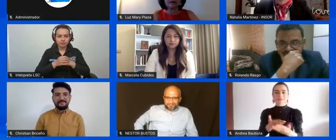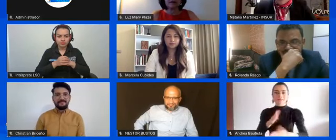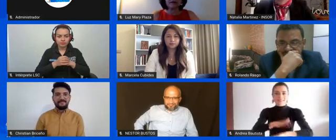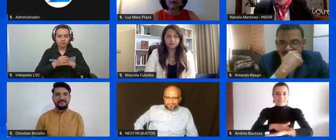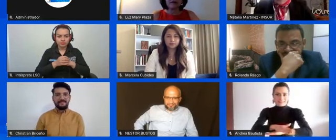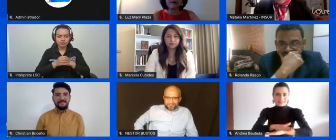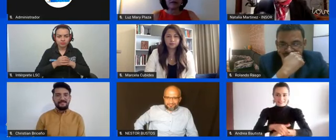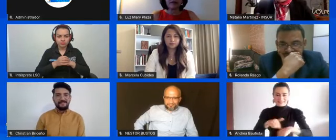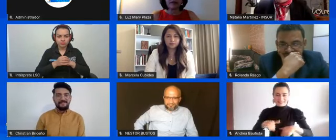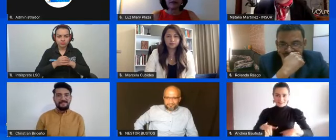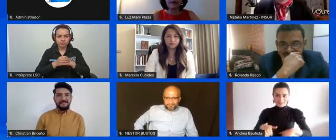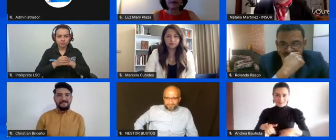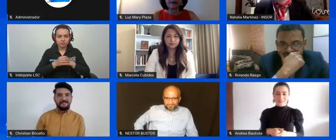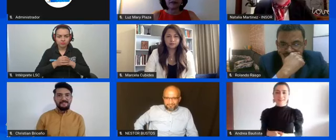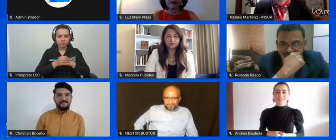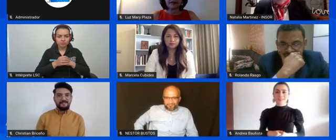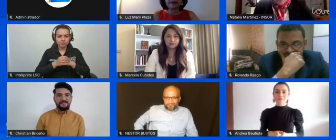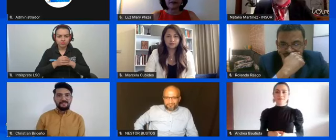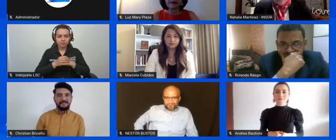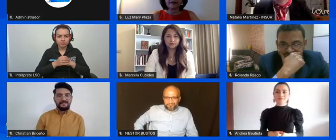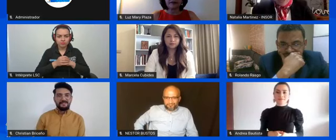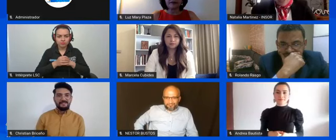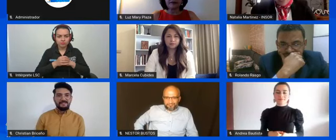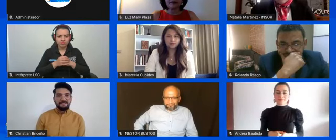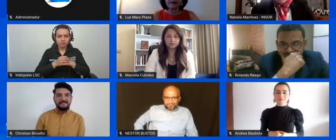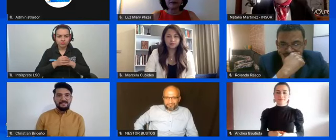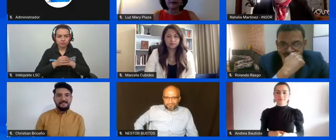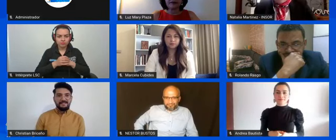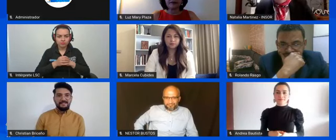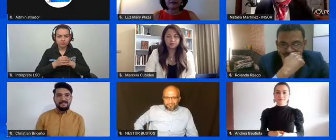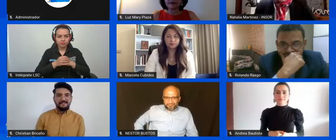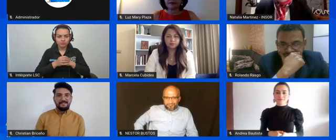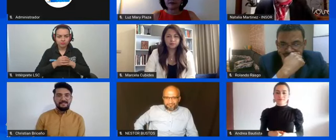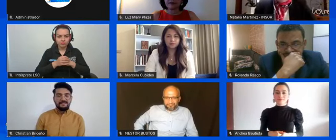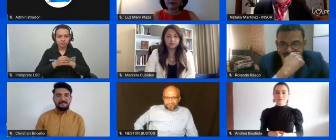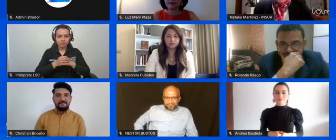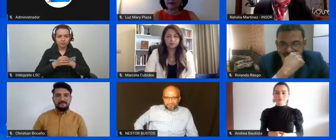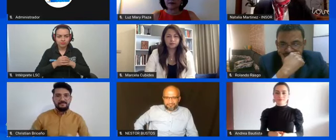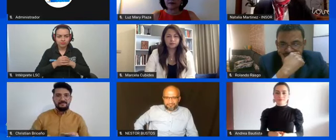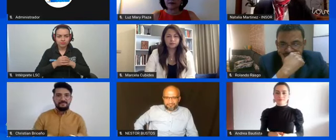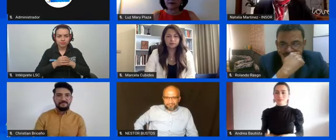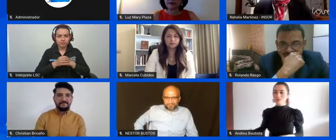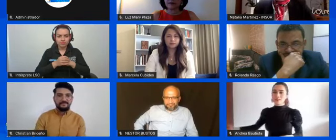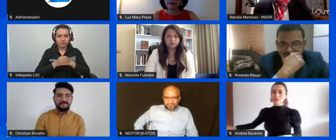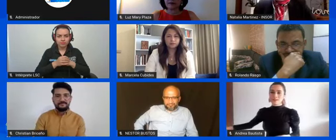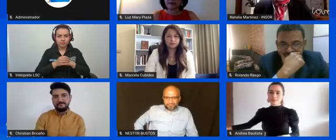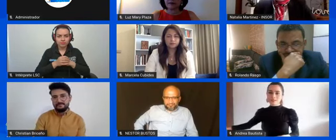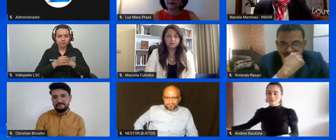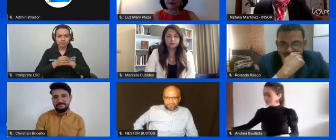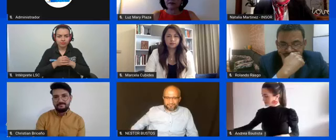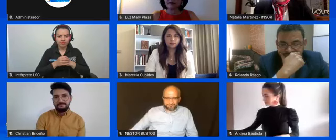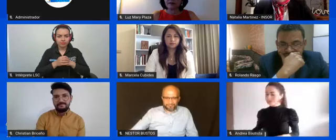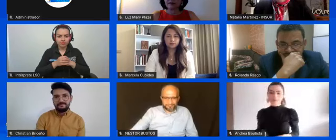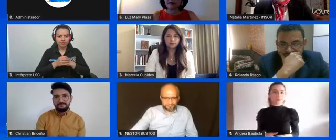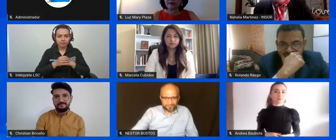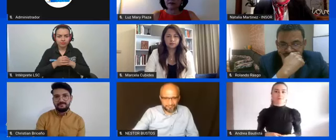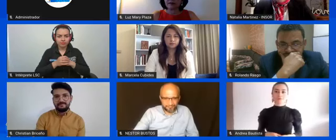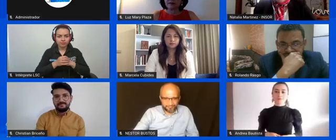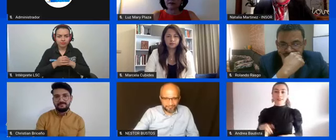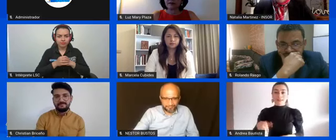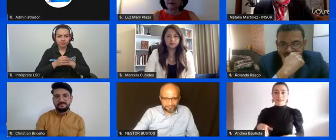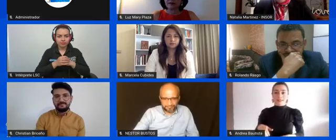transmisión, a las personas que nos acompañan hoy. Esta ha sido una semana y unos días muy especiales,